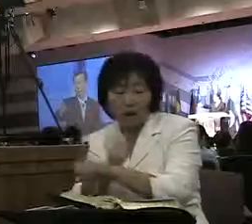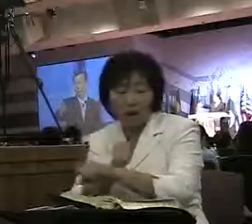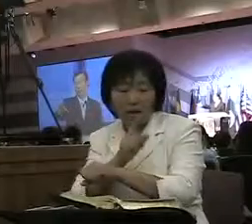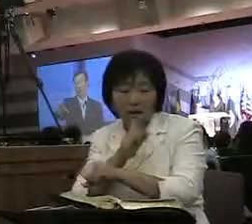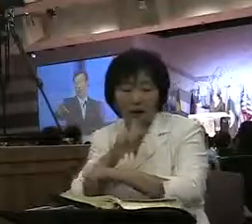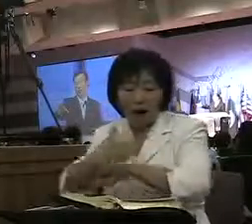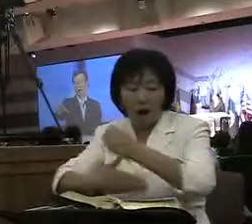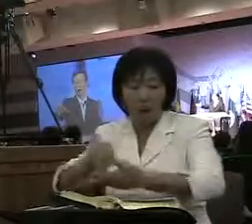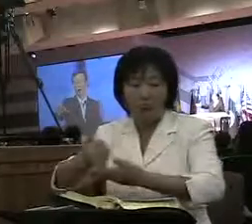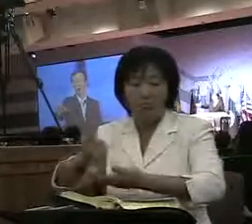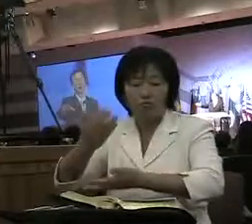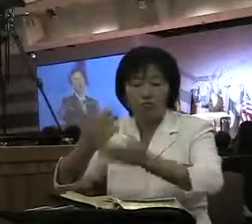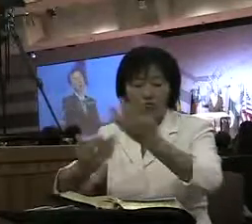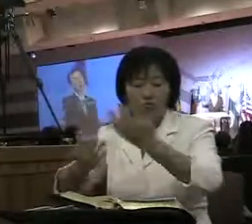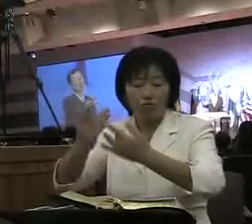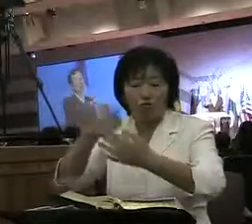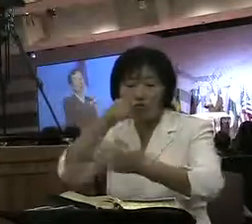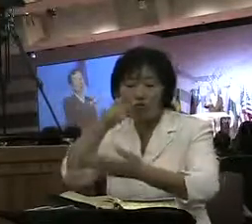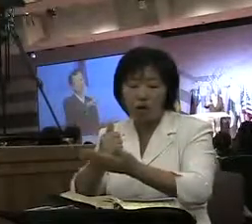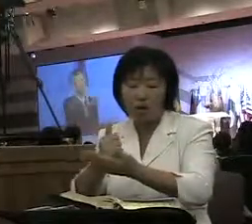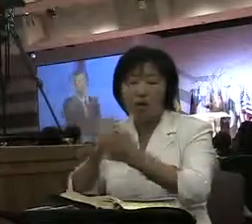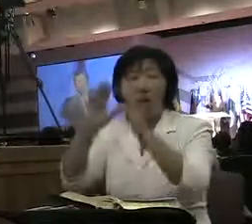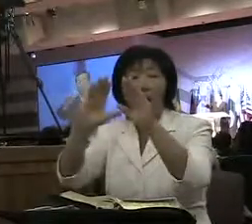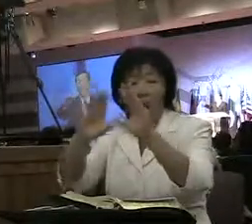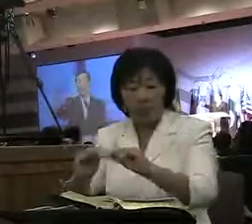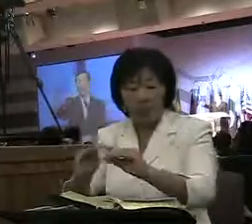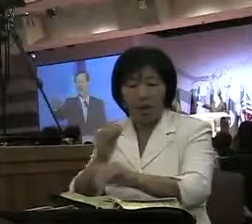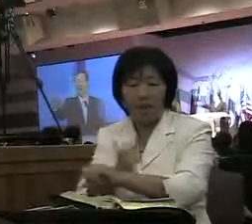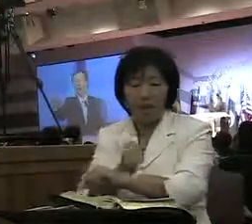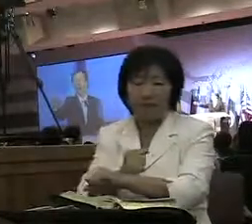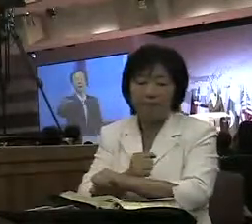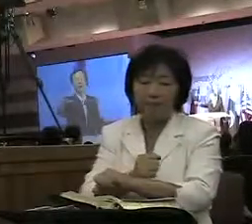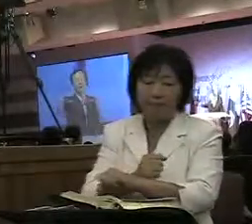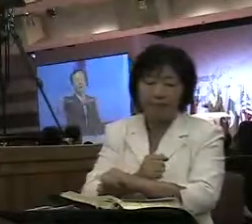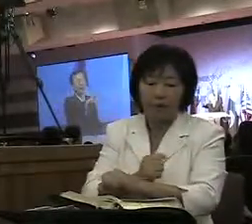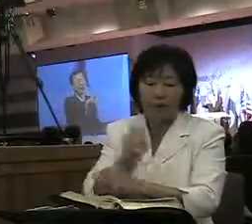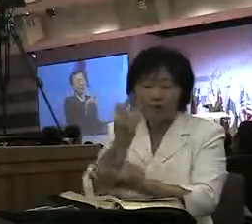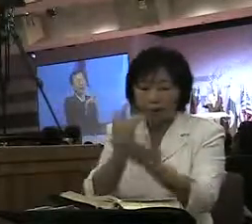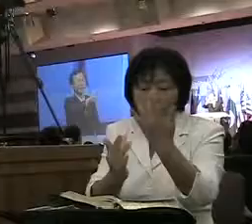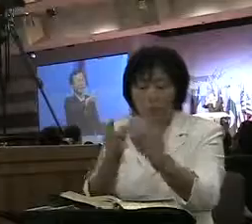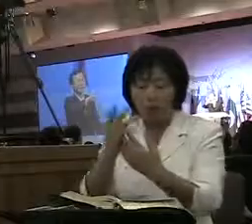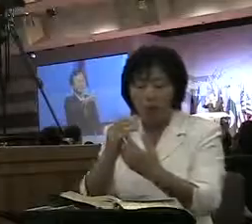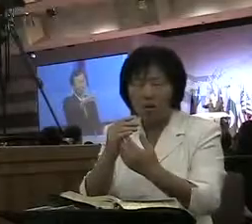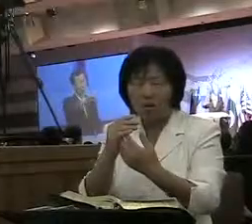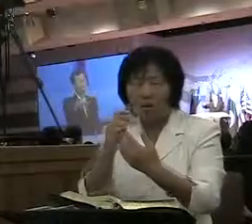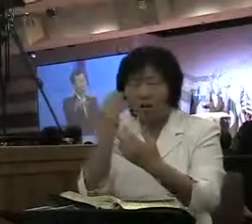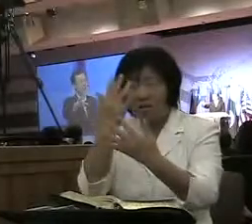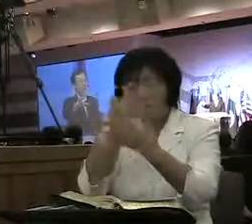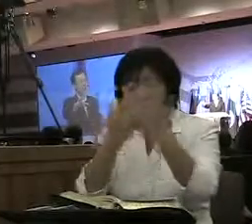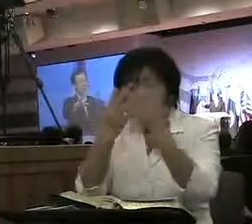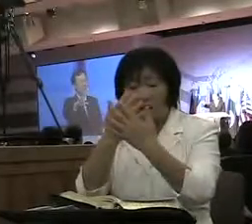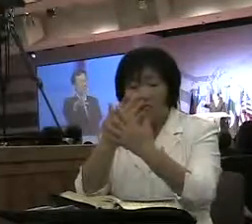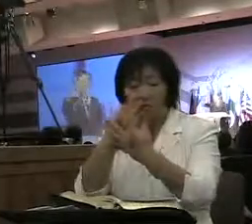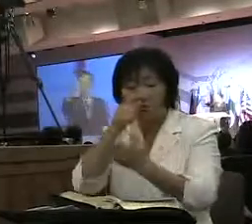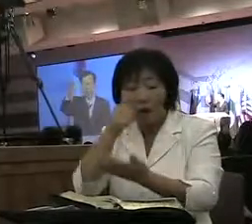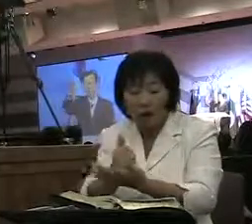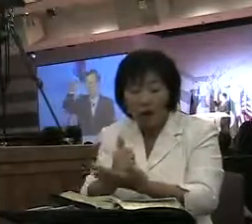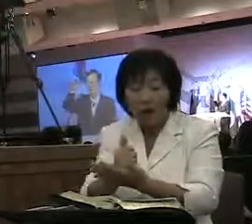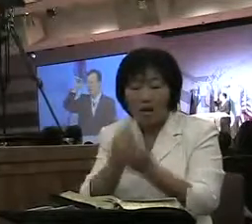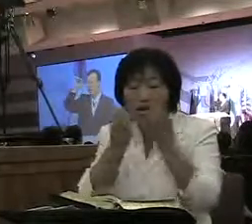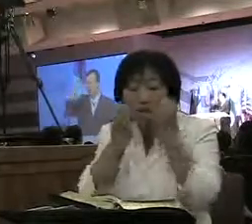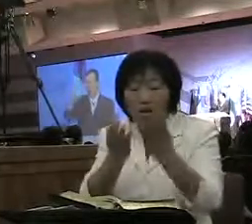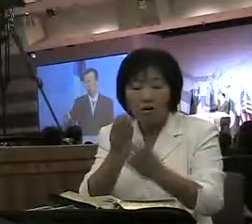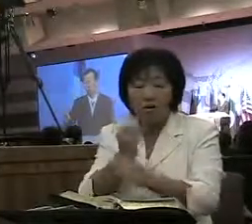하나님께서는 불로 죄를 제거하세요. 불로 우리의 희석된 신앙을 새롭게 하십니다. 불로